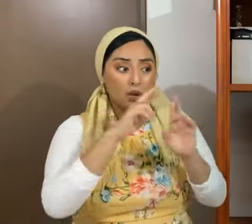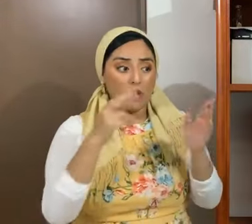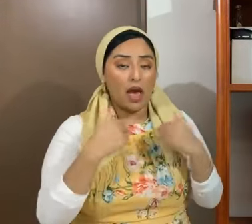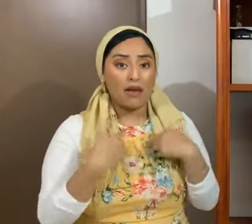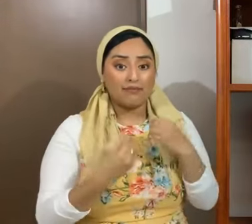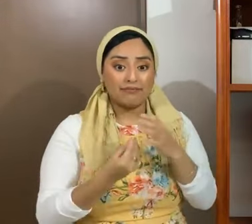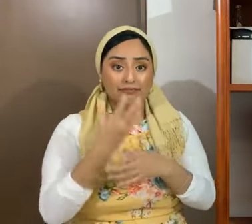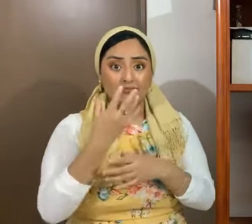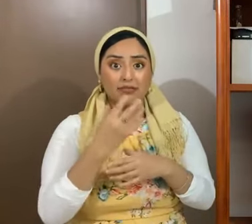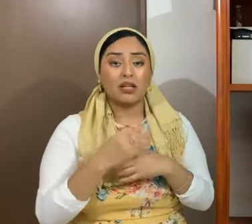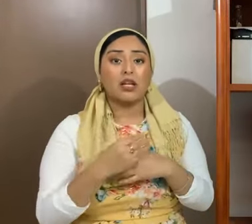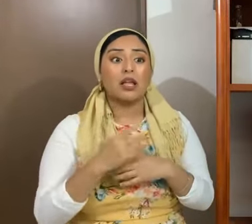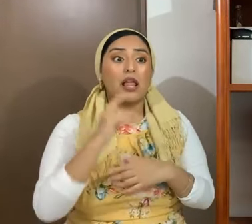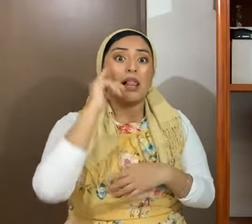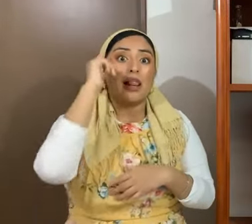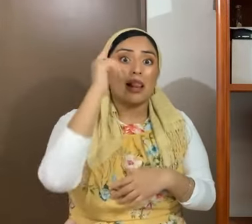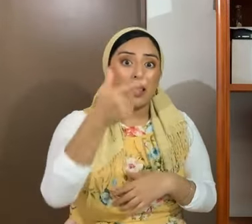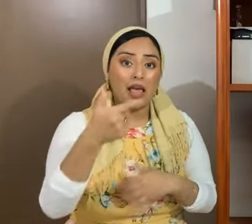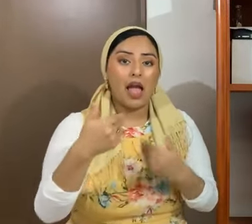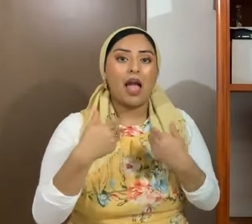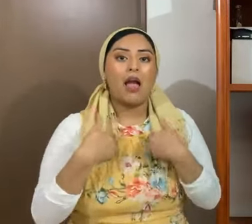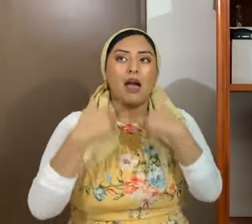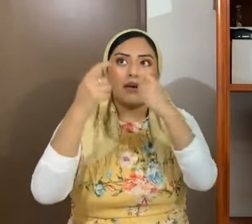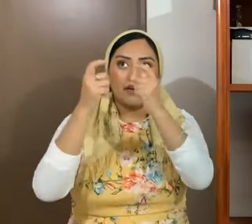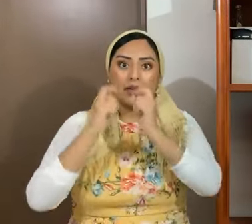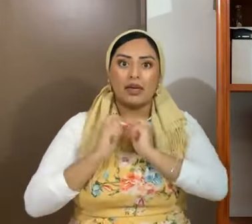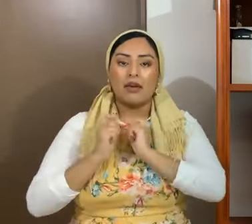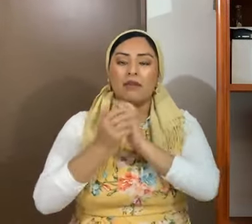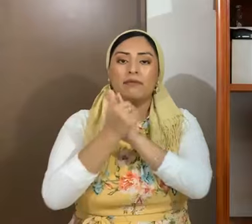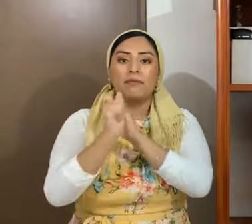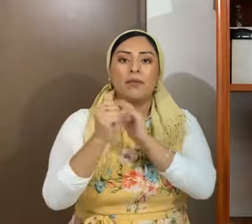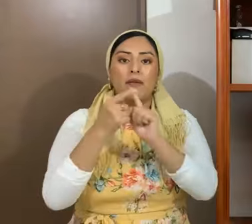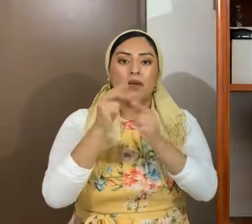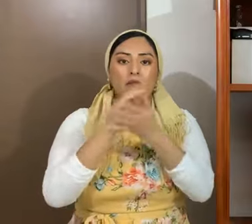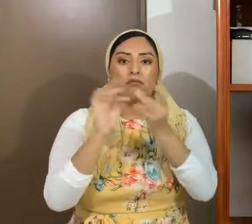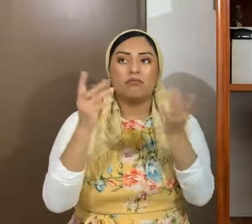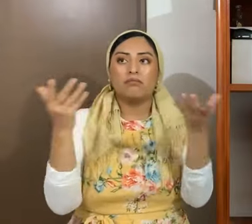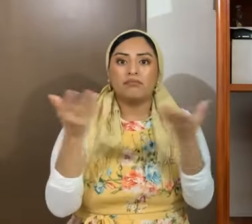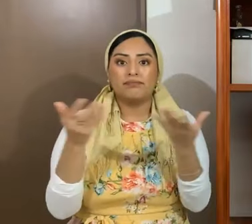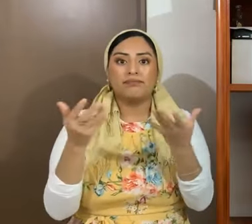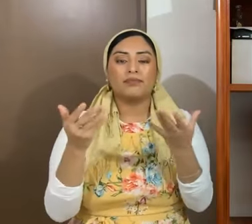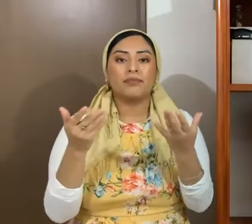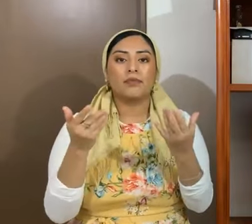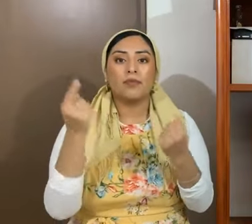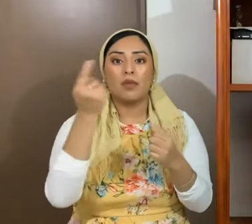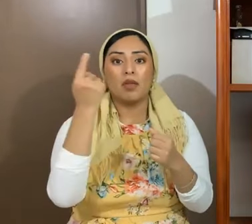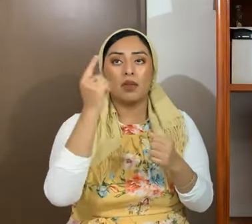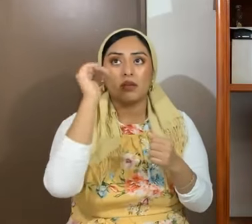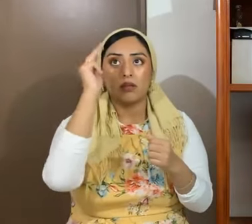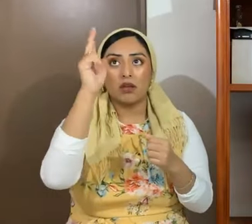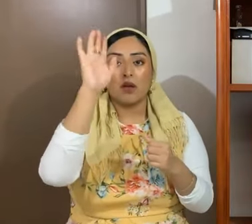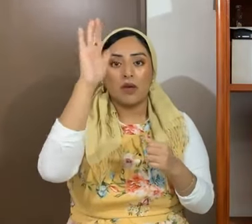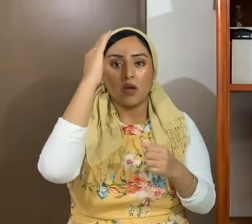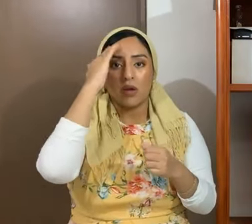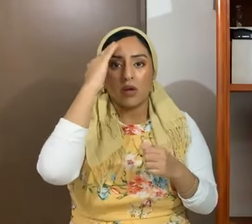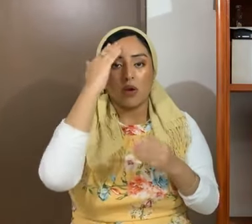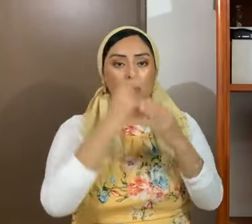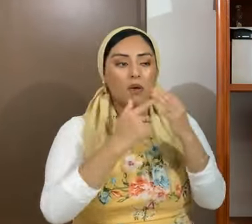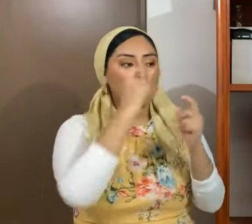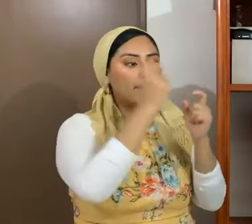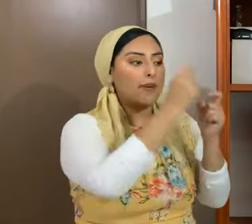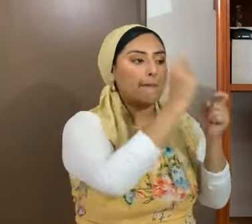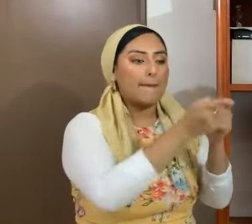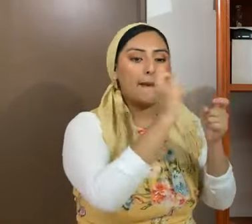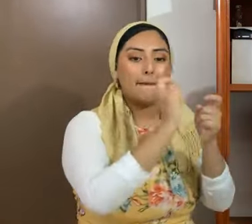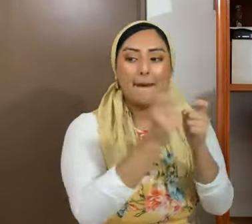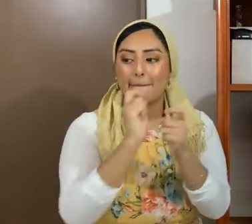los frutos, tendría después los dones del Ruach HaKodesh. ¿Qué dones? Solamente el Eterno sabe qué don le da a cada